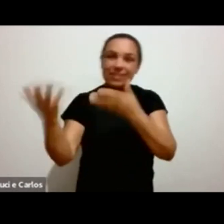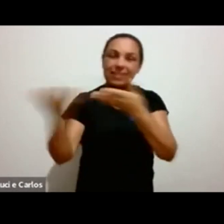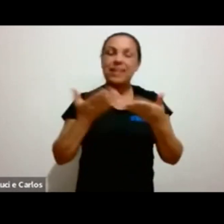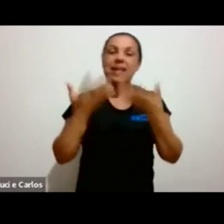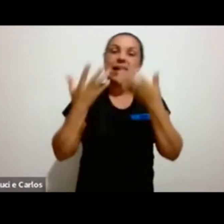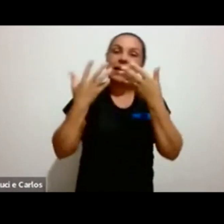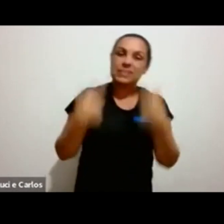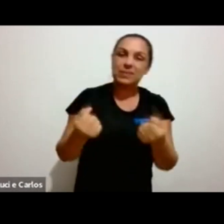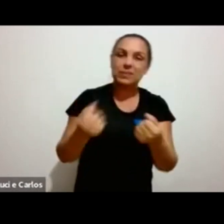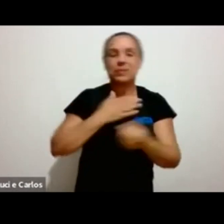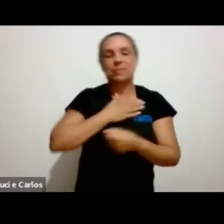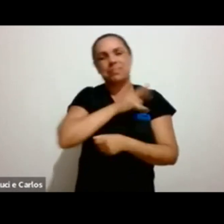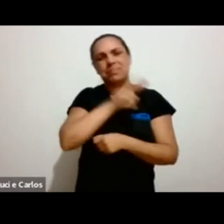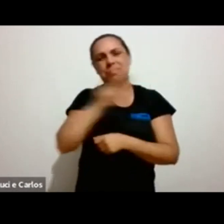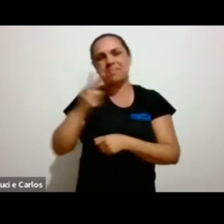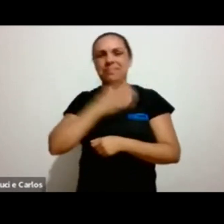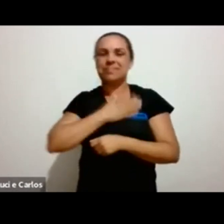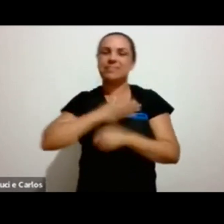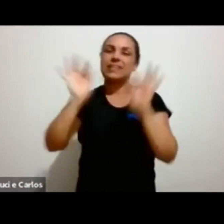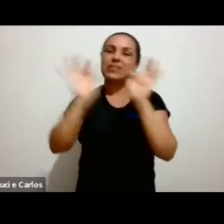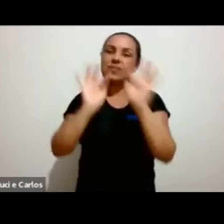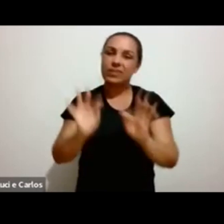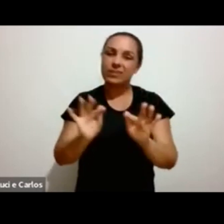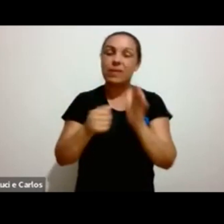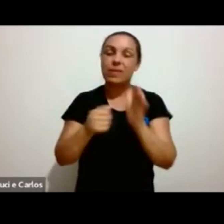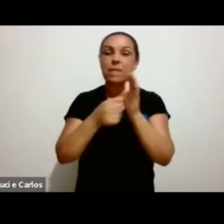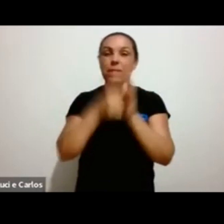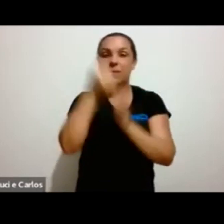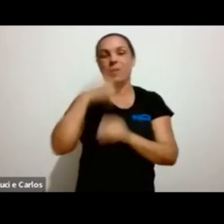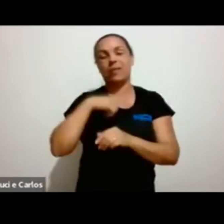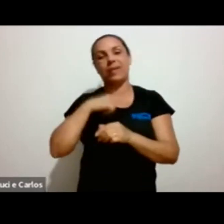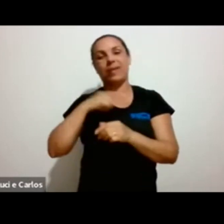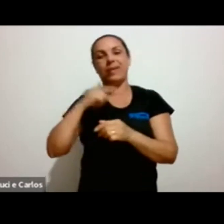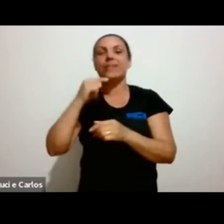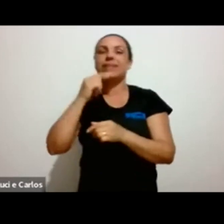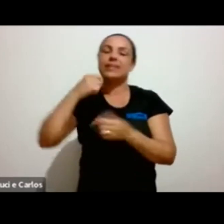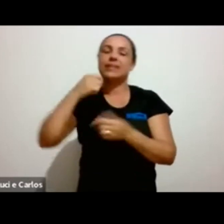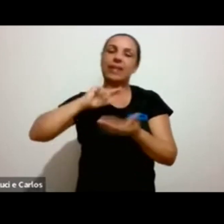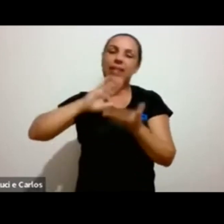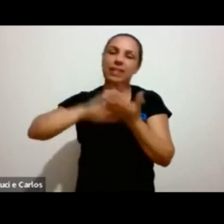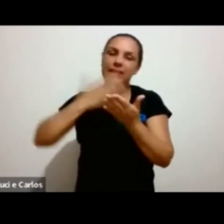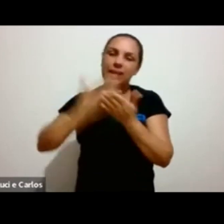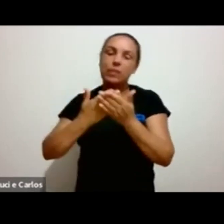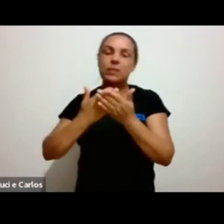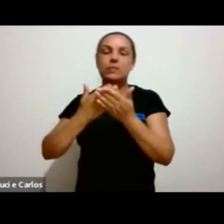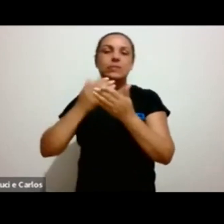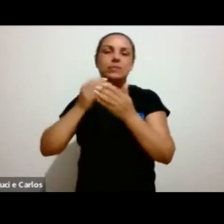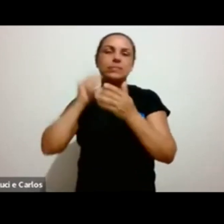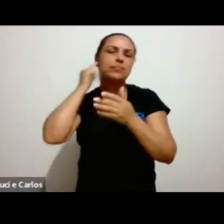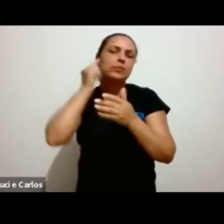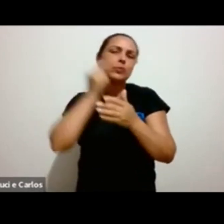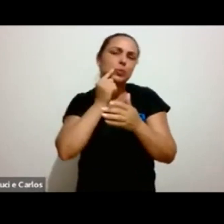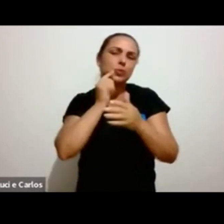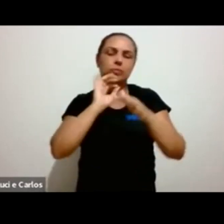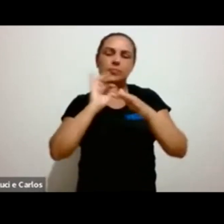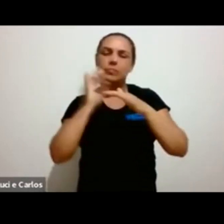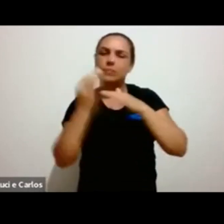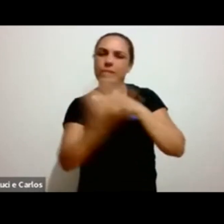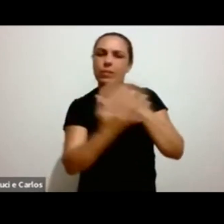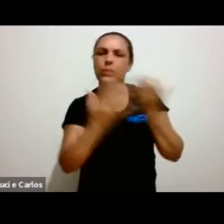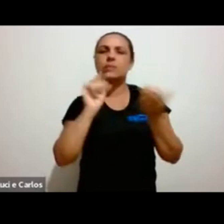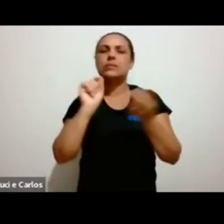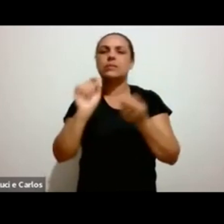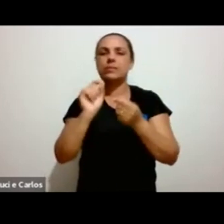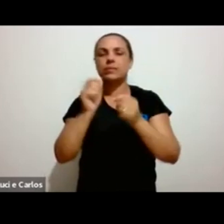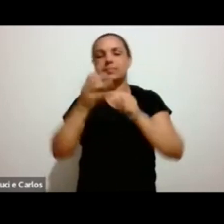Então, nessa primeira parte, vamos ter a ajuda da nossa intérprete, a Lucy, né? E o Carlos, nessa primeira parte, é a Lucy,